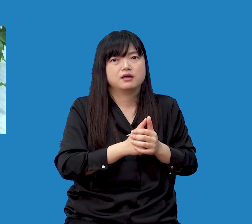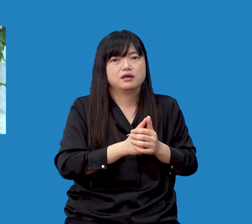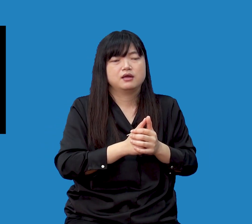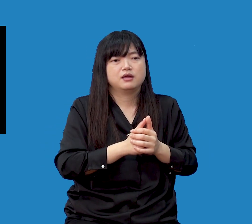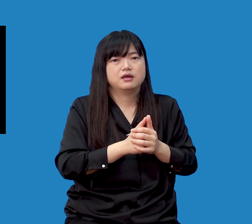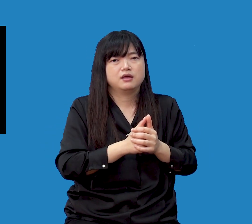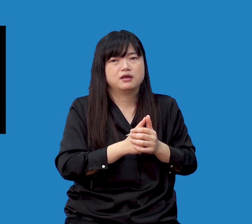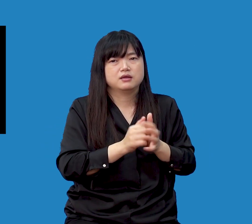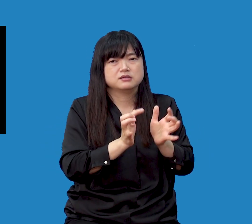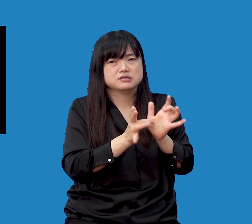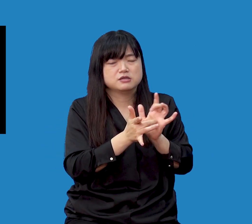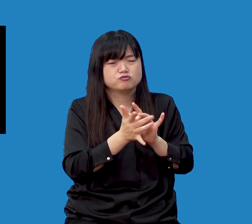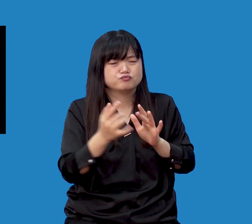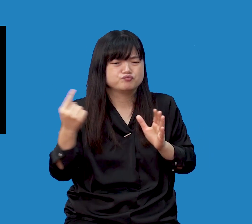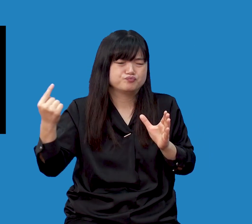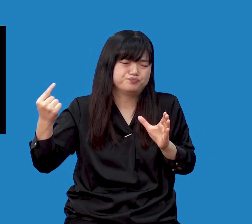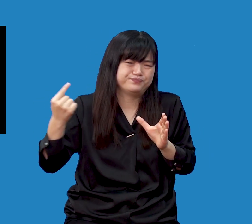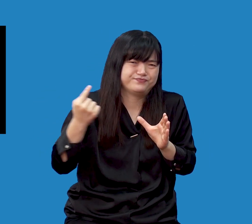돌파해 들어오셔서